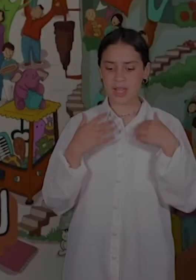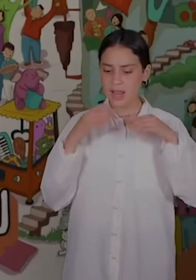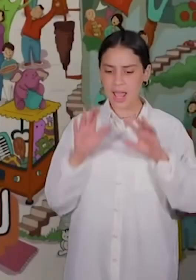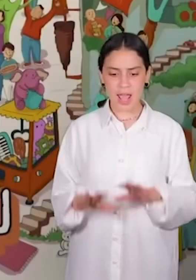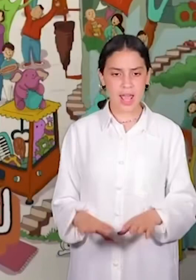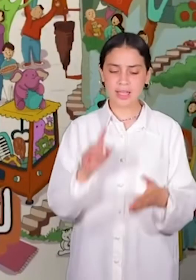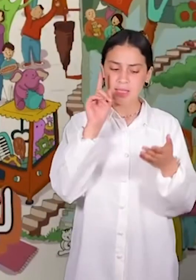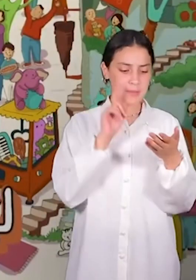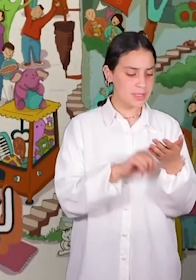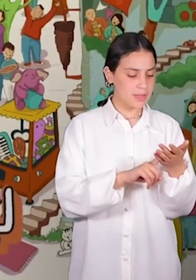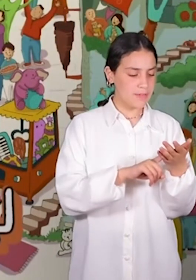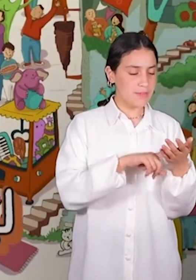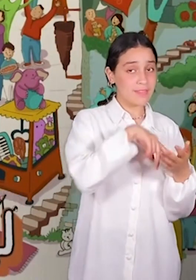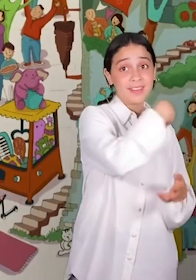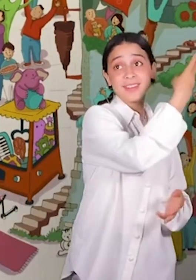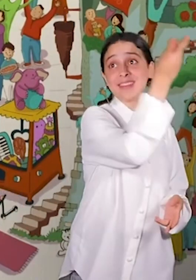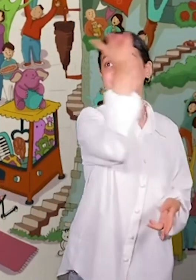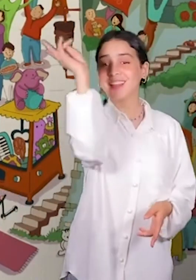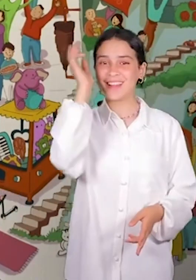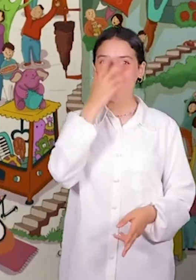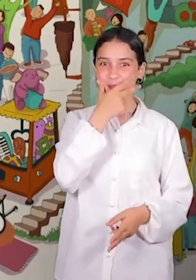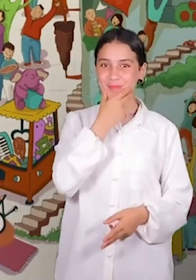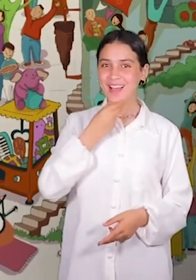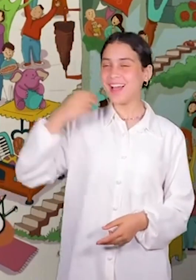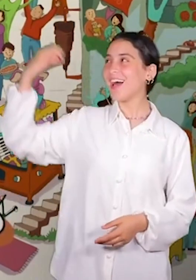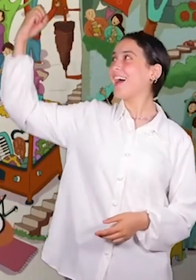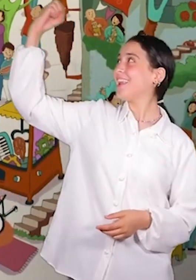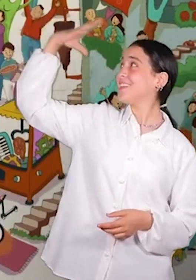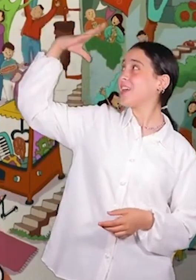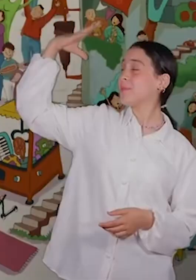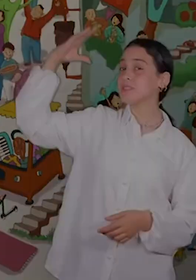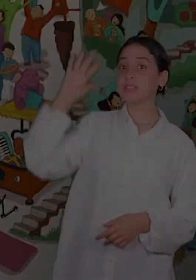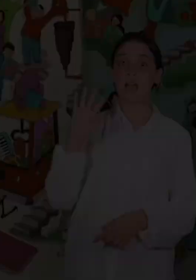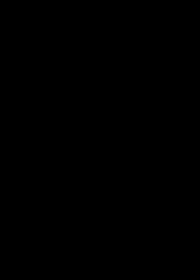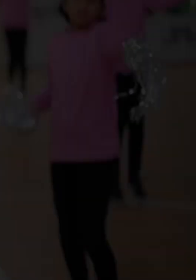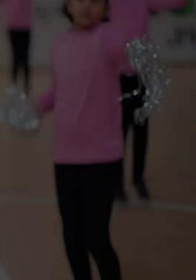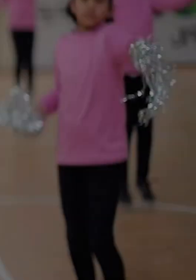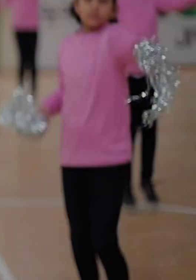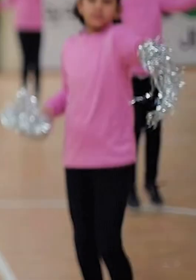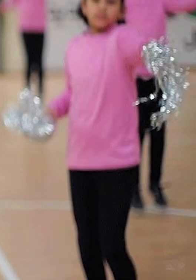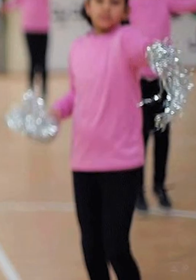ليش أنا قاعدي بالصف طلعوا ما أحلى الشمس